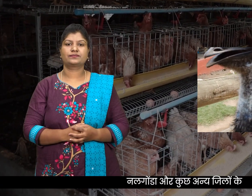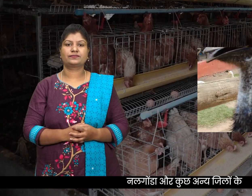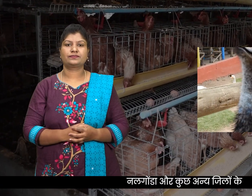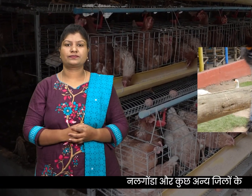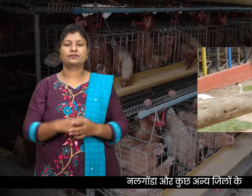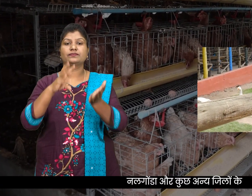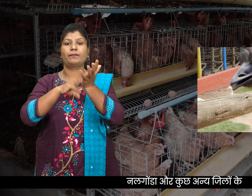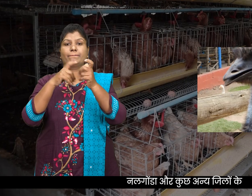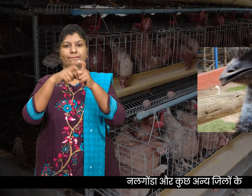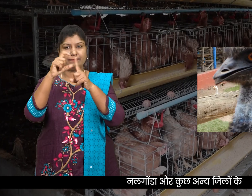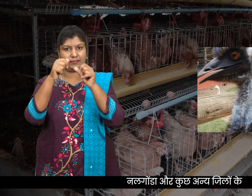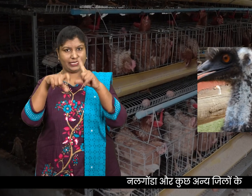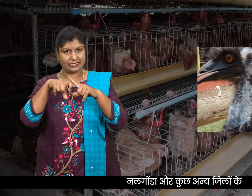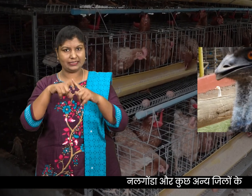नलगोंडा और कुछ अन्य जिलों में